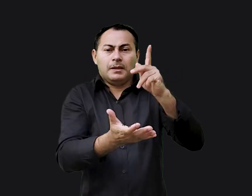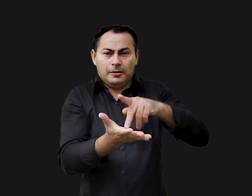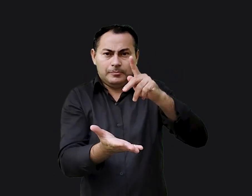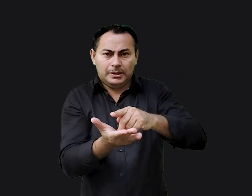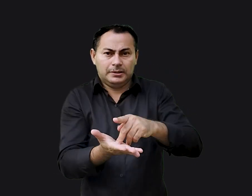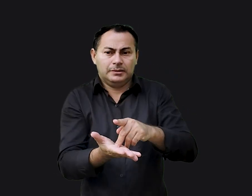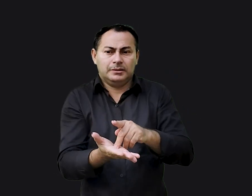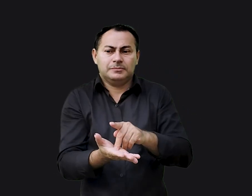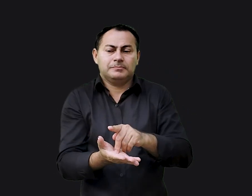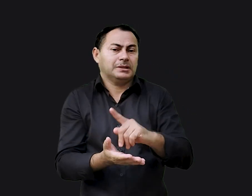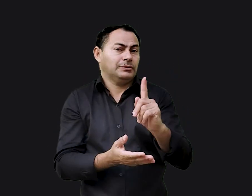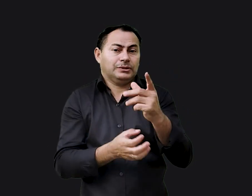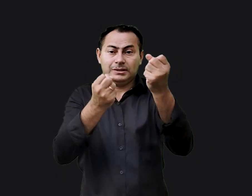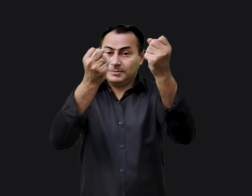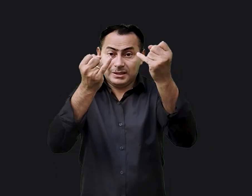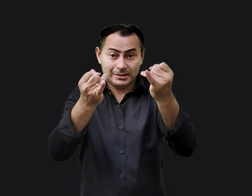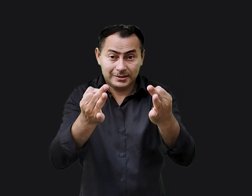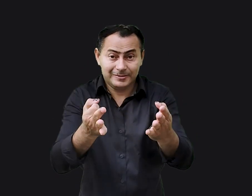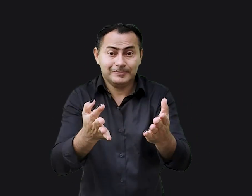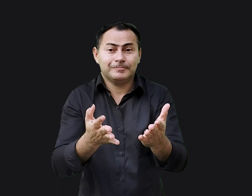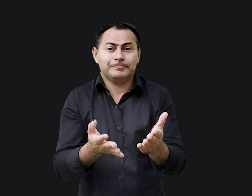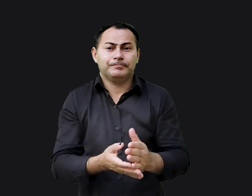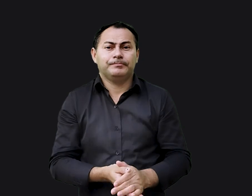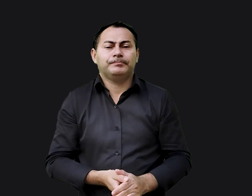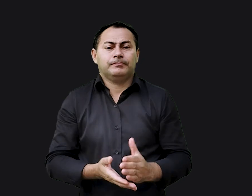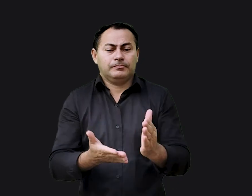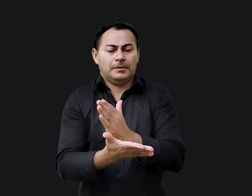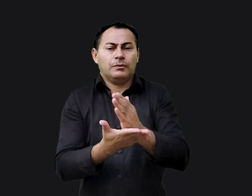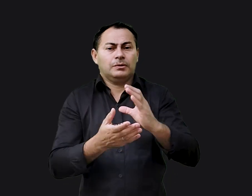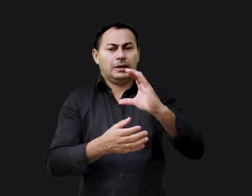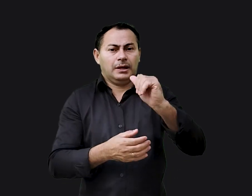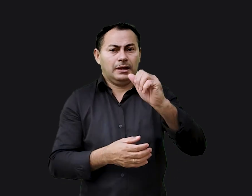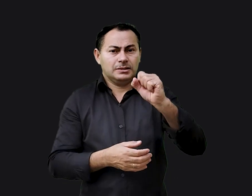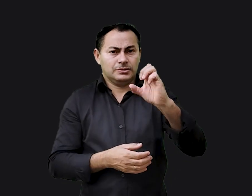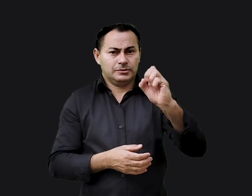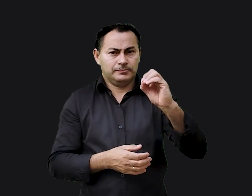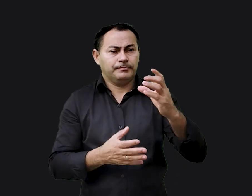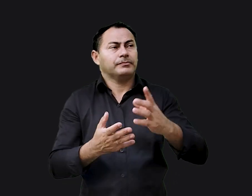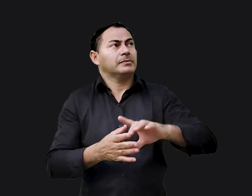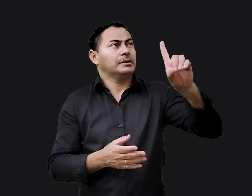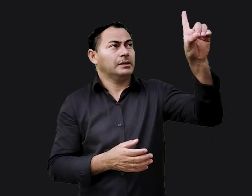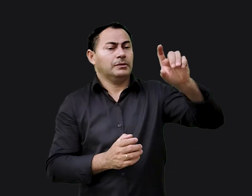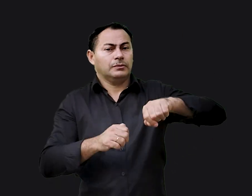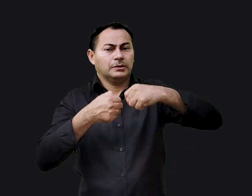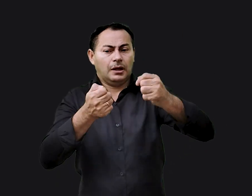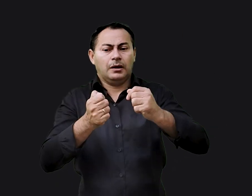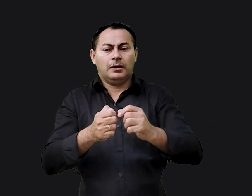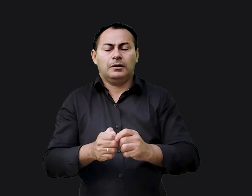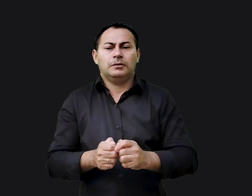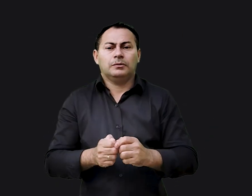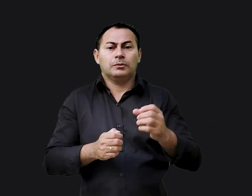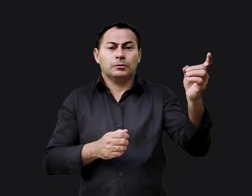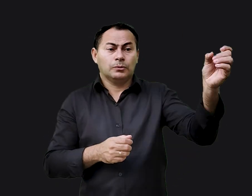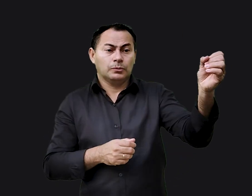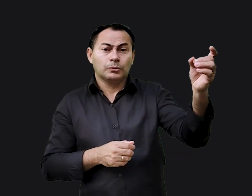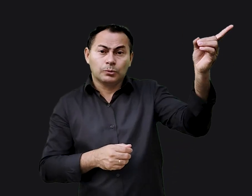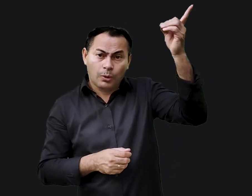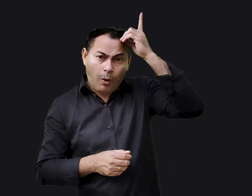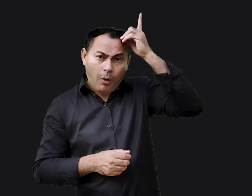uma emoções realmente inexplicáveis em alguns casos Deus dá seu povo dom de